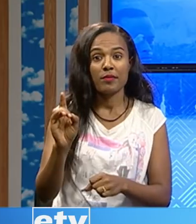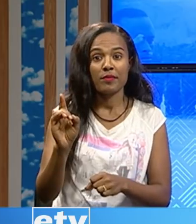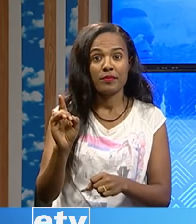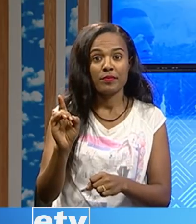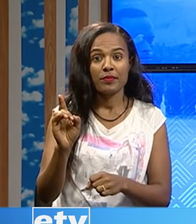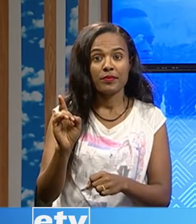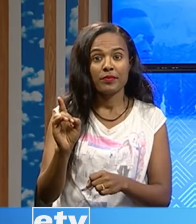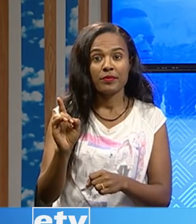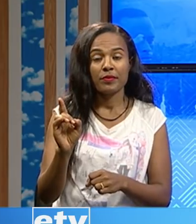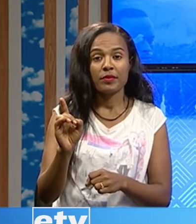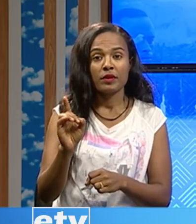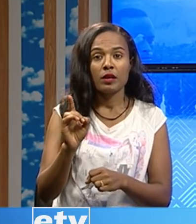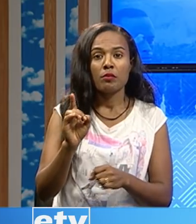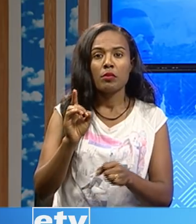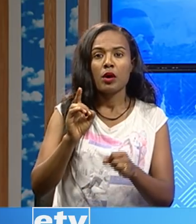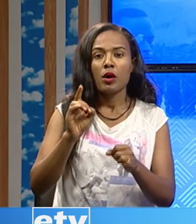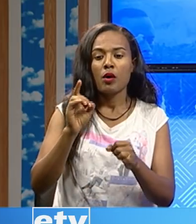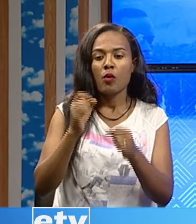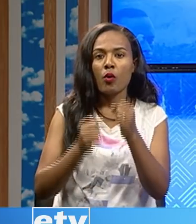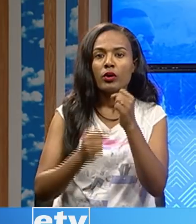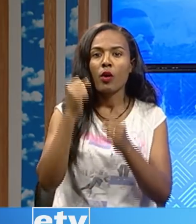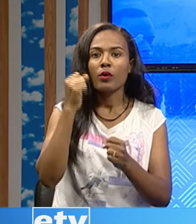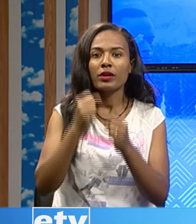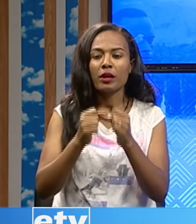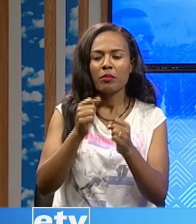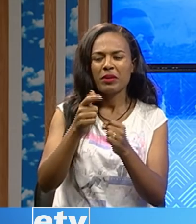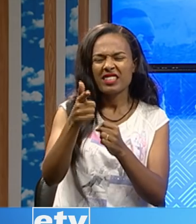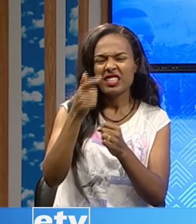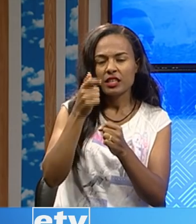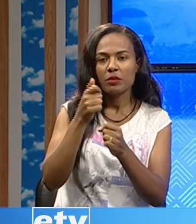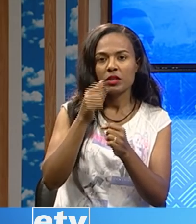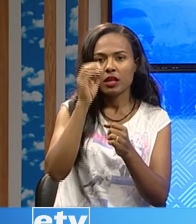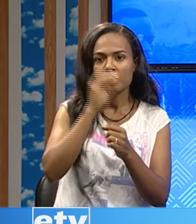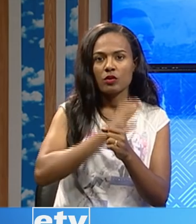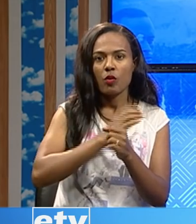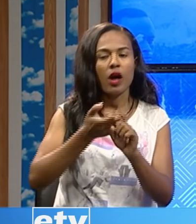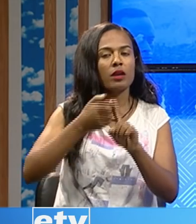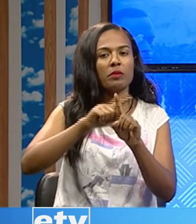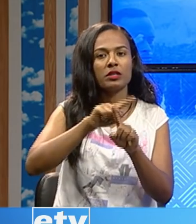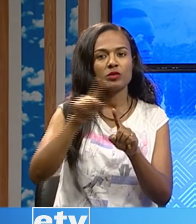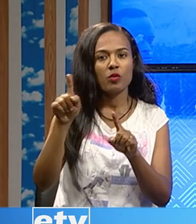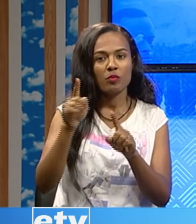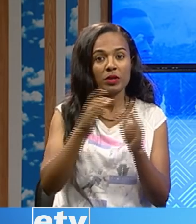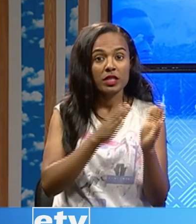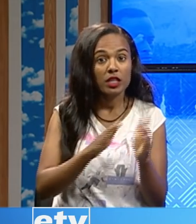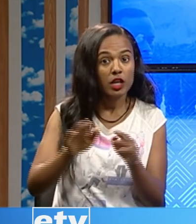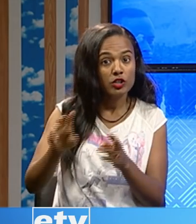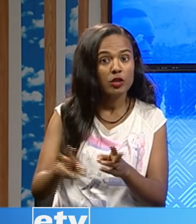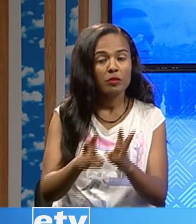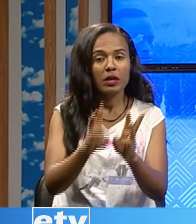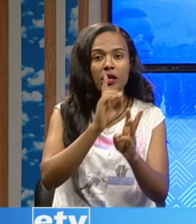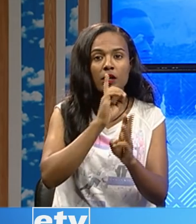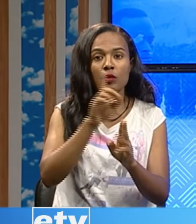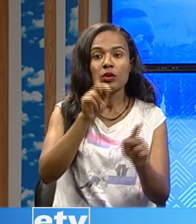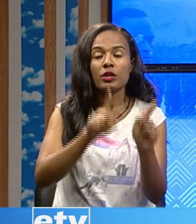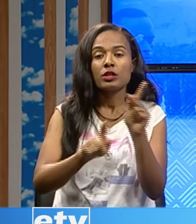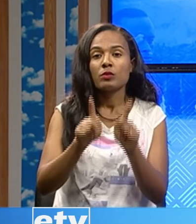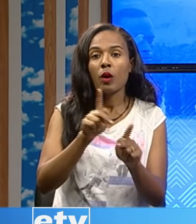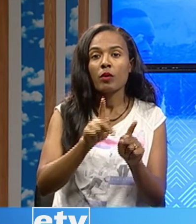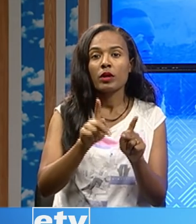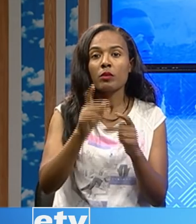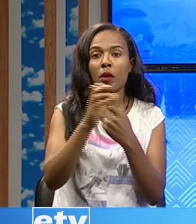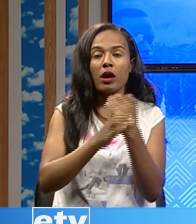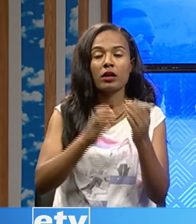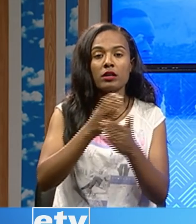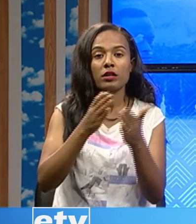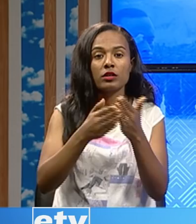በሆያውዬ በጥይት የመጣን ሰው አንመልሰው፣ በተደራጀ መንገድ ነው እንመልሰው። ለምሳሌ ህዝባይ በሀገር